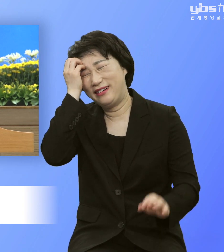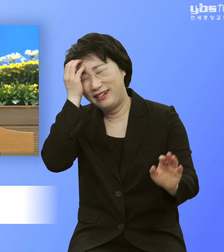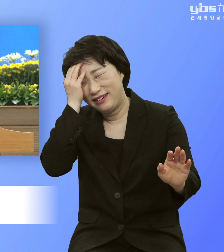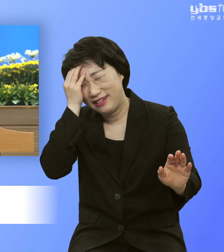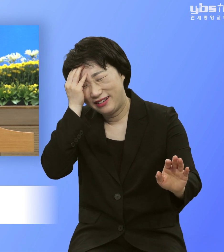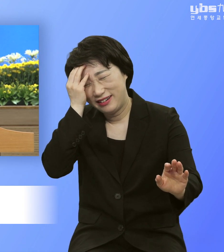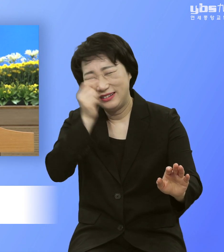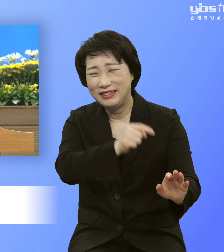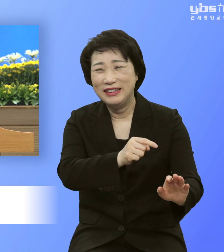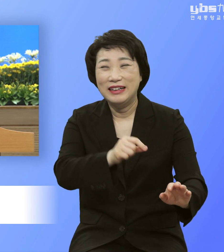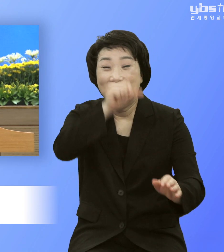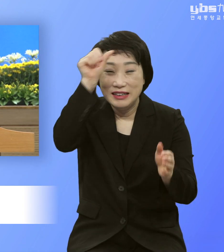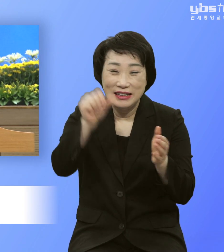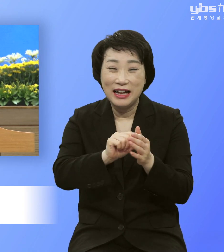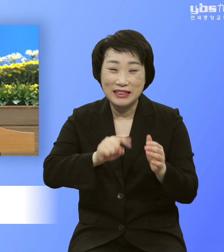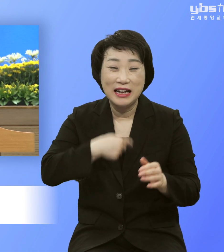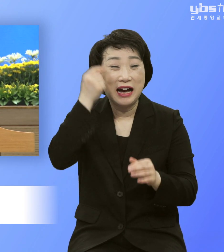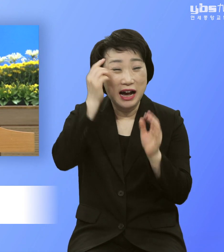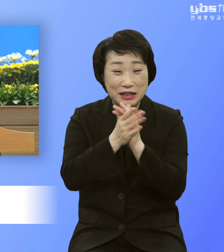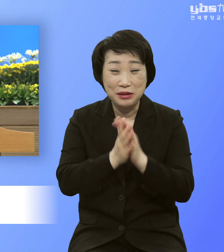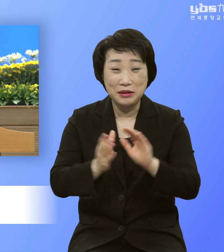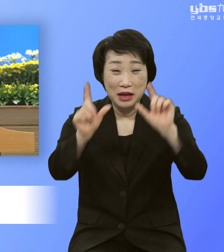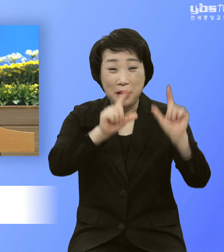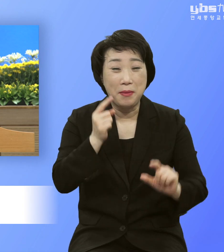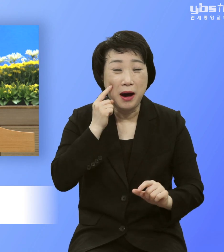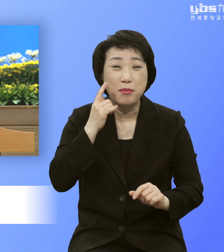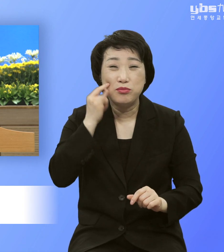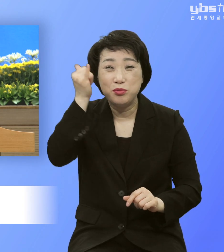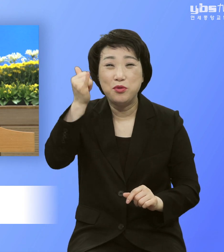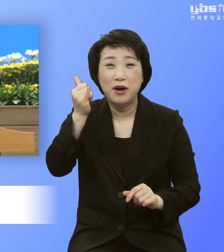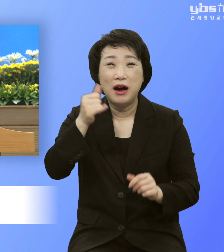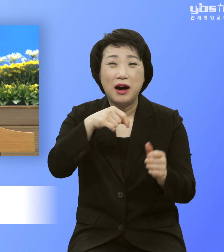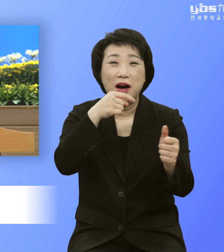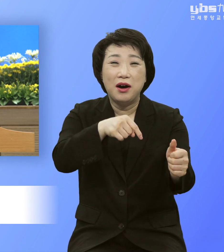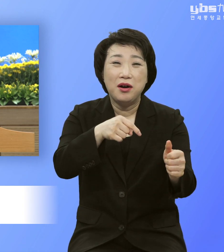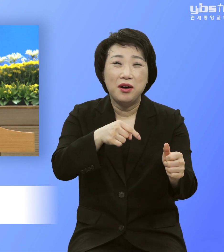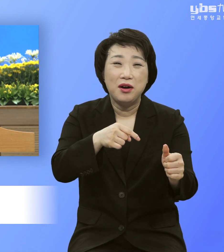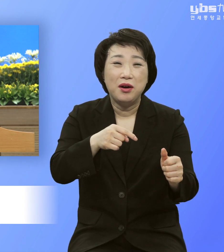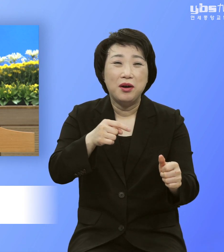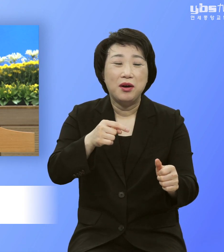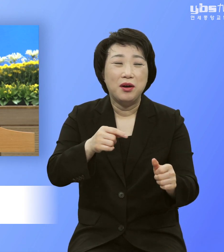제 인생 지가 알아서 살면 부모가 왜 있어?